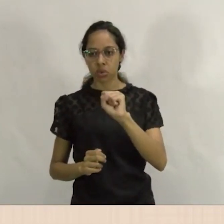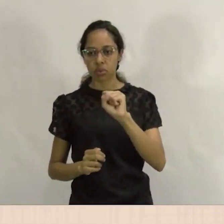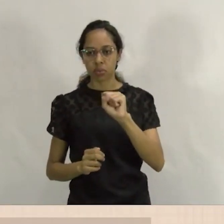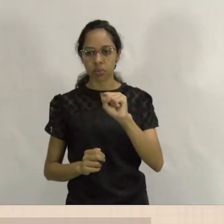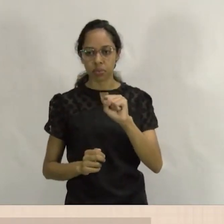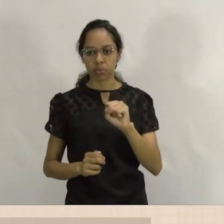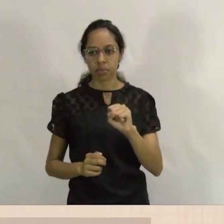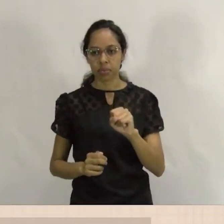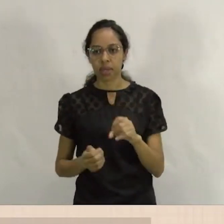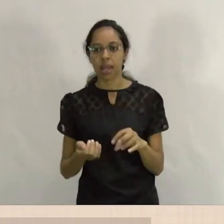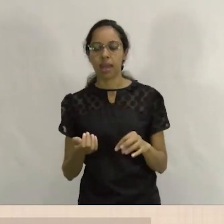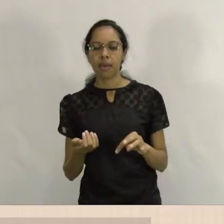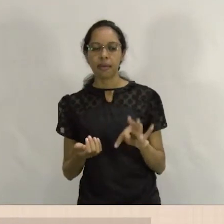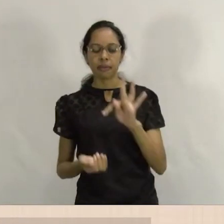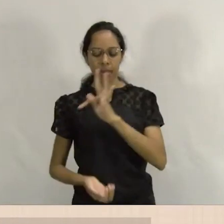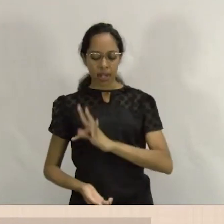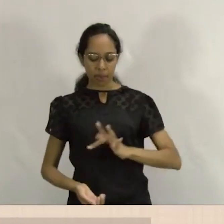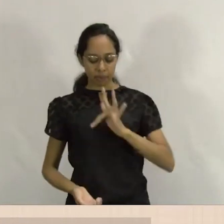20.